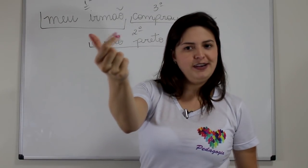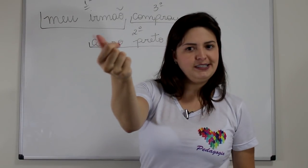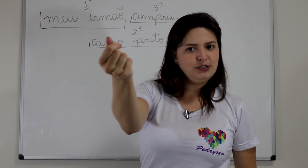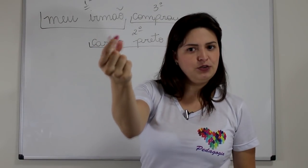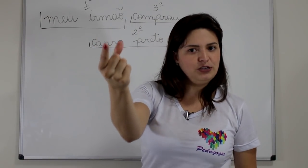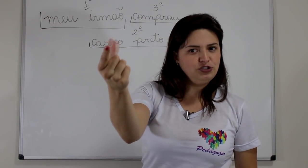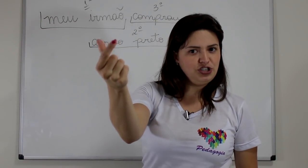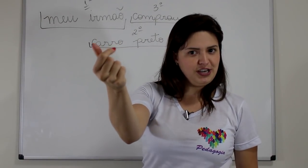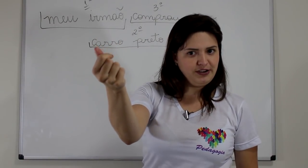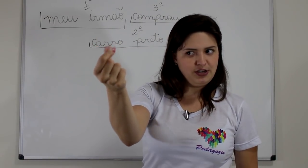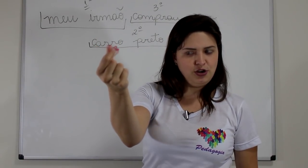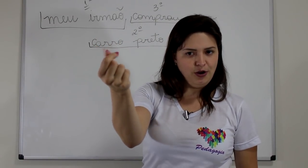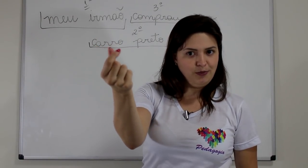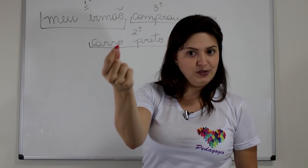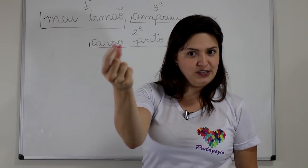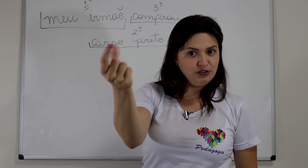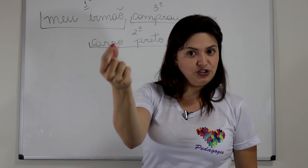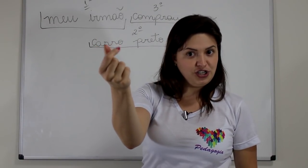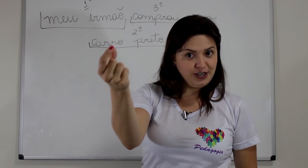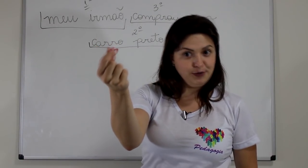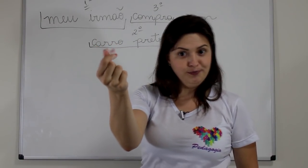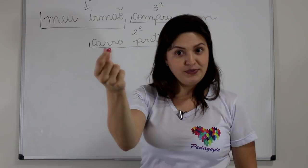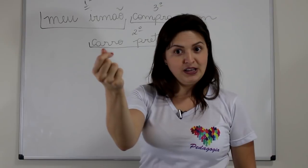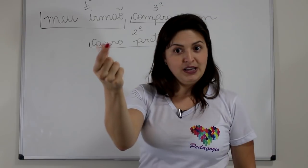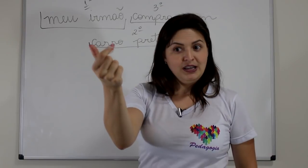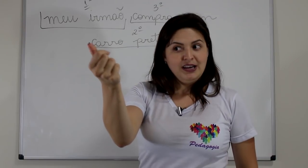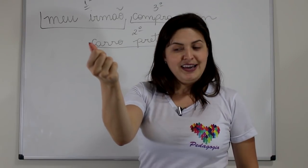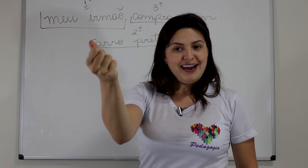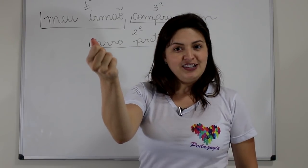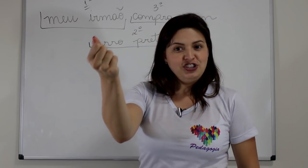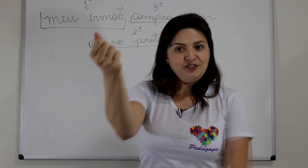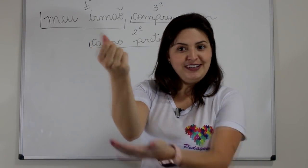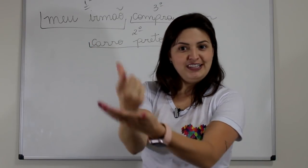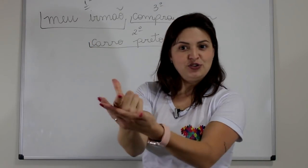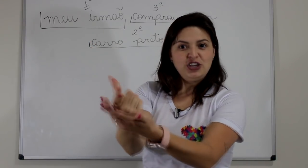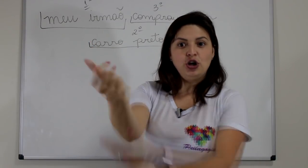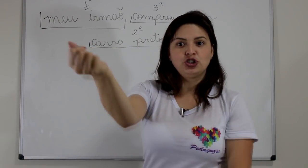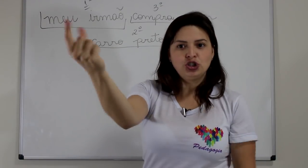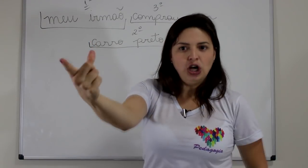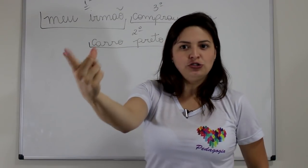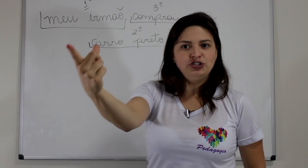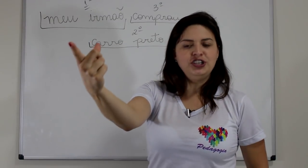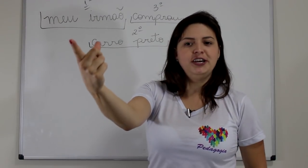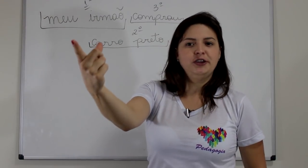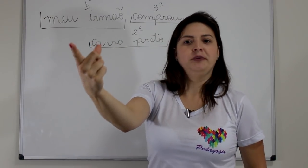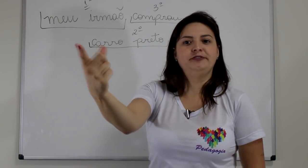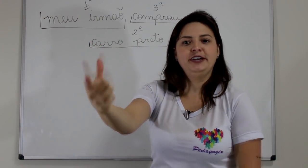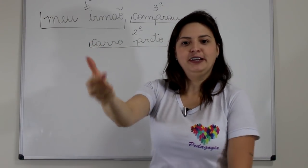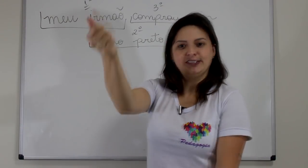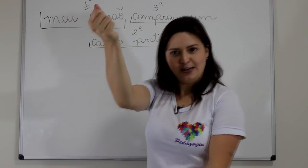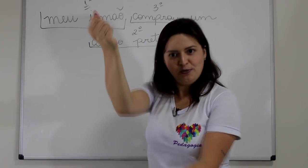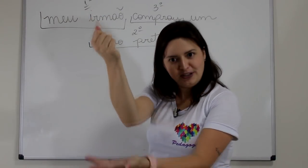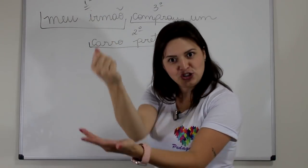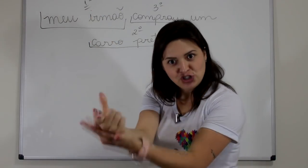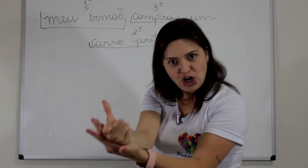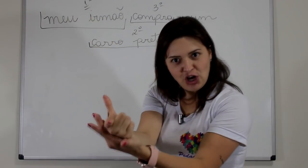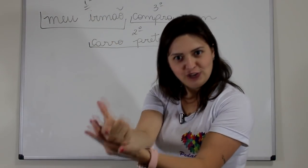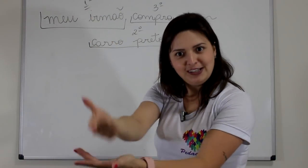estivesse segurando o dinheiro aqui, ó. Ó o sinal de dinheiro. E aí a gente faz isso aqui, ó, solta o dinheiro, meu filho. Você tá comprando, solta